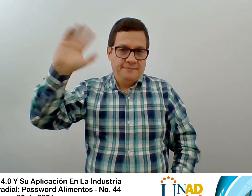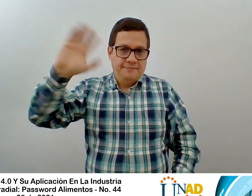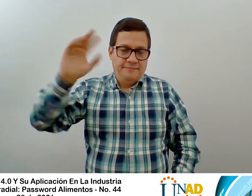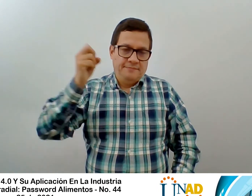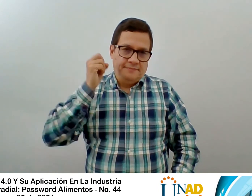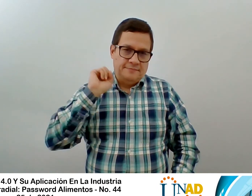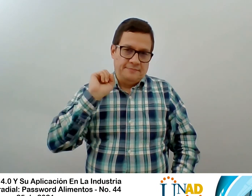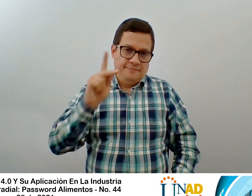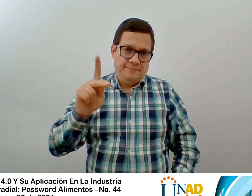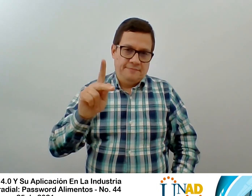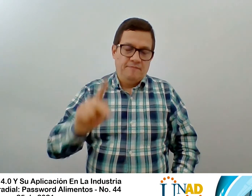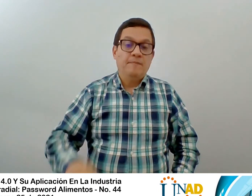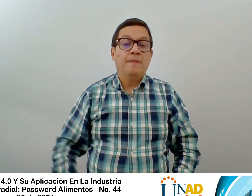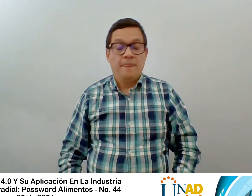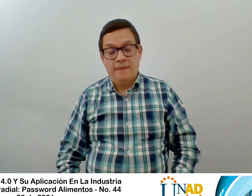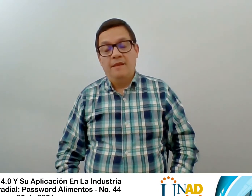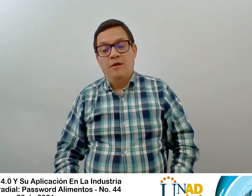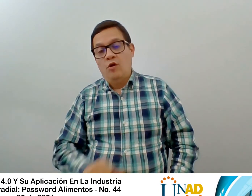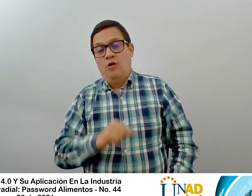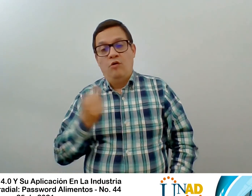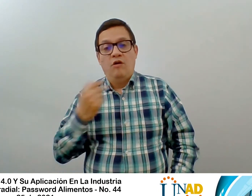próximo programa. Hasta entonces.